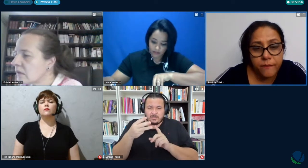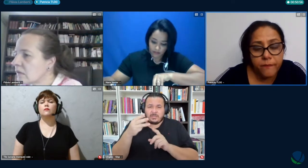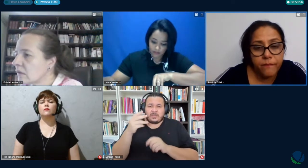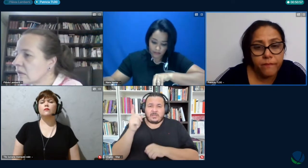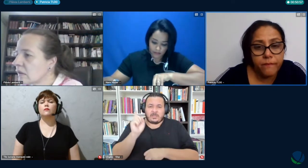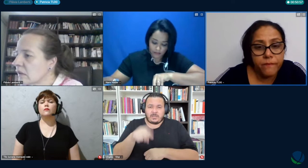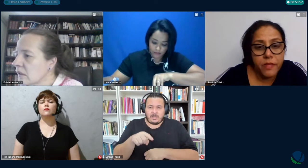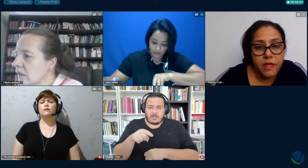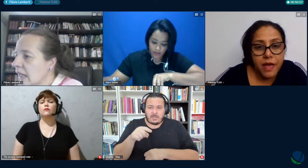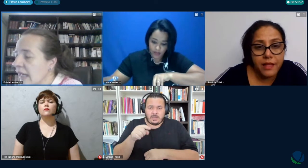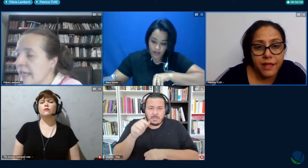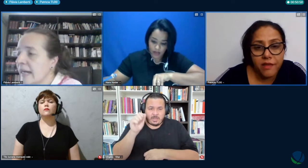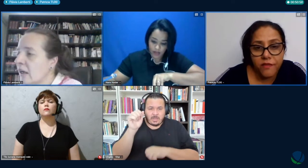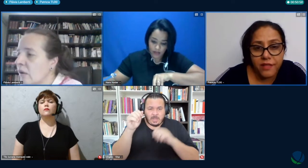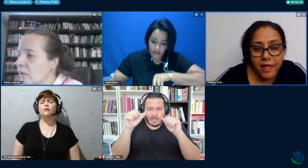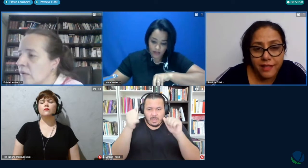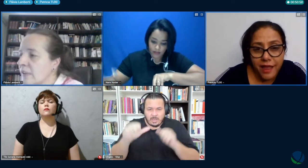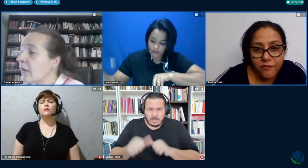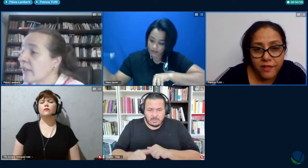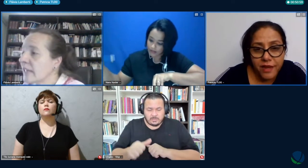essa? Não.